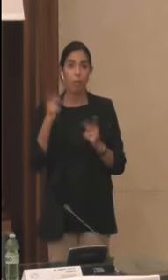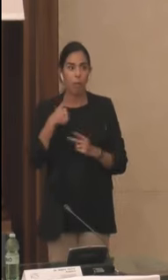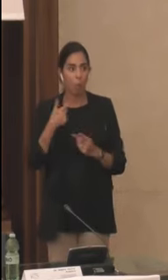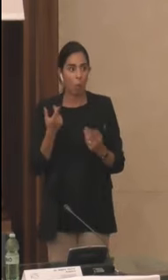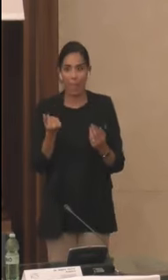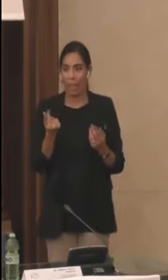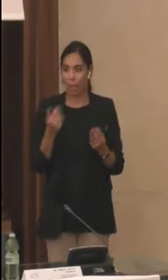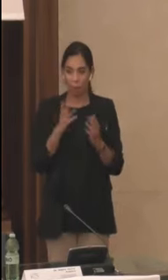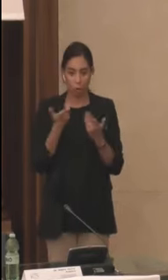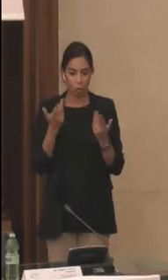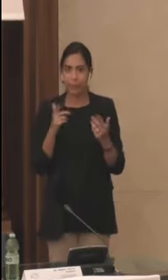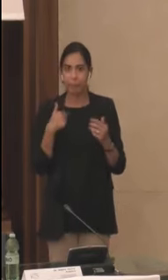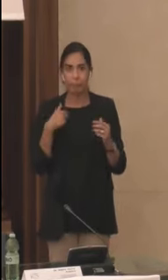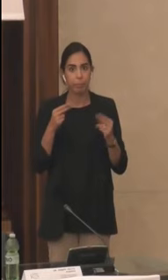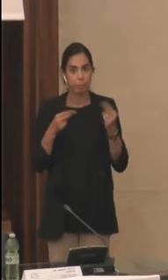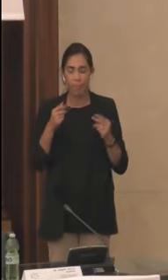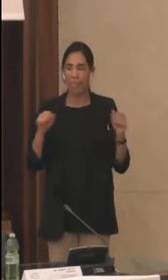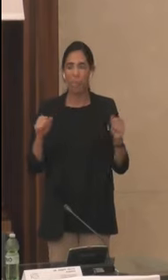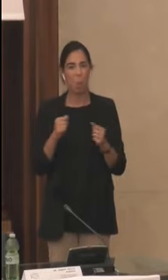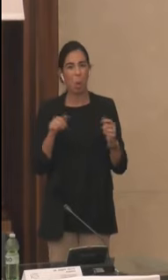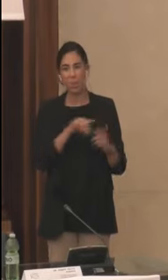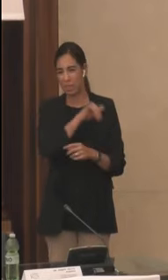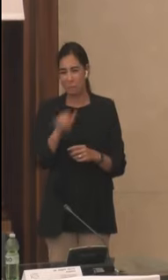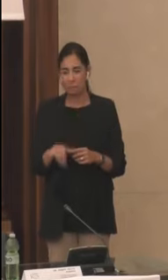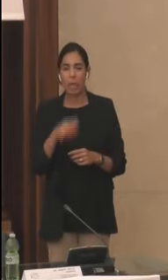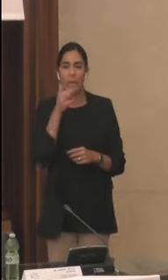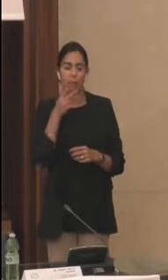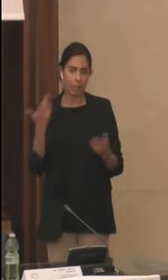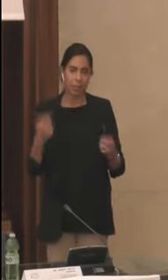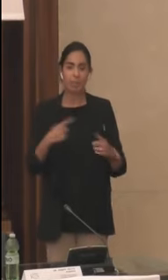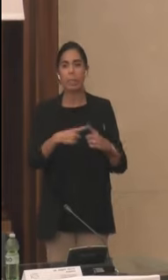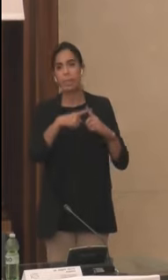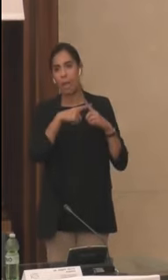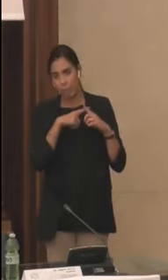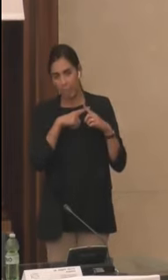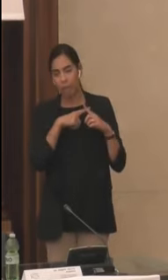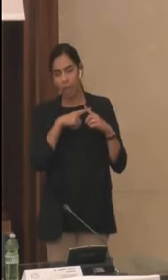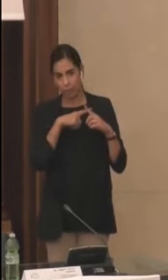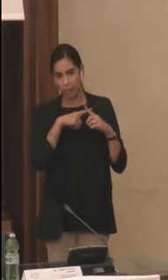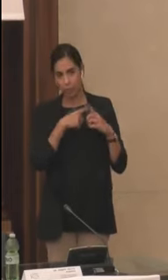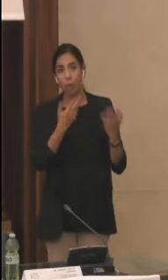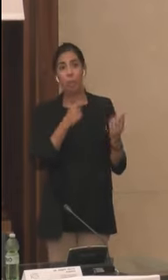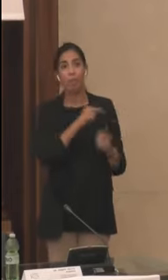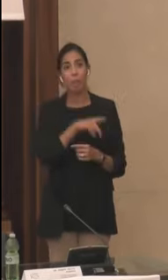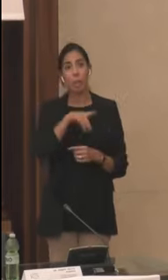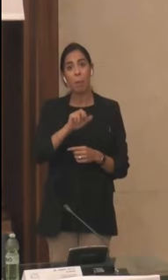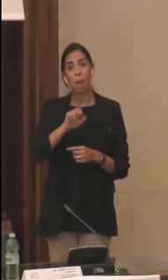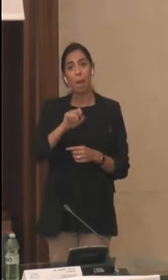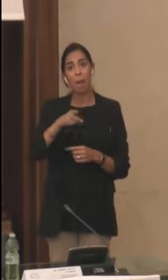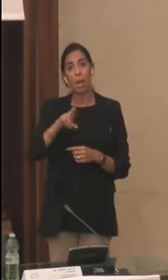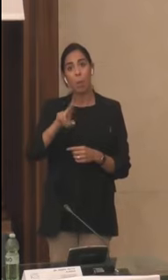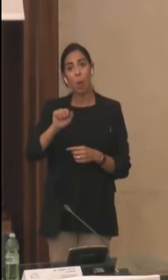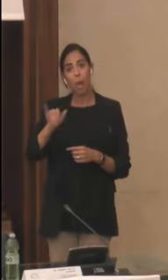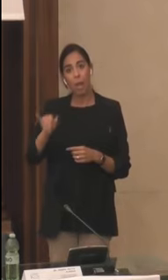sacrificio, gracias. En Paraguay formamos un grupo que tratamos el COVID con